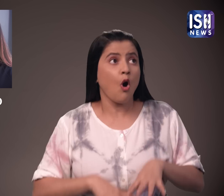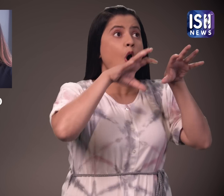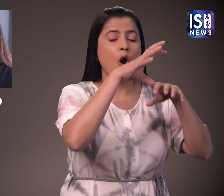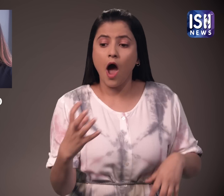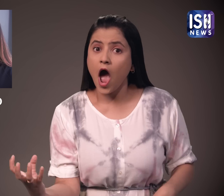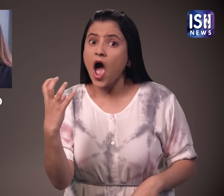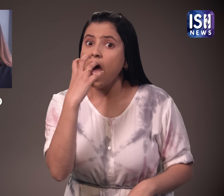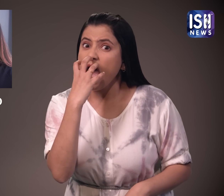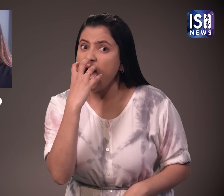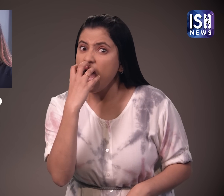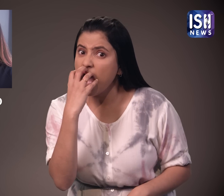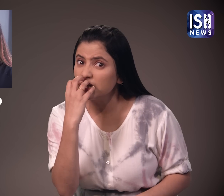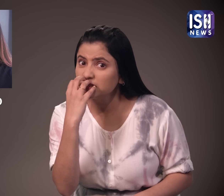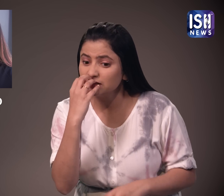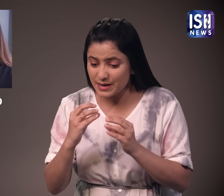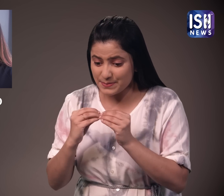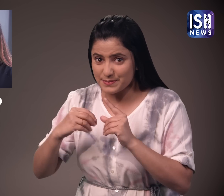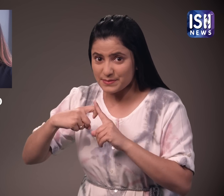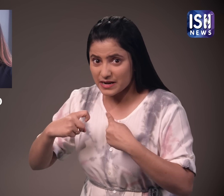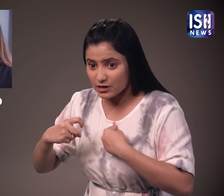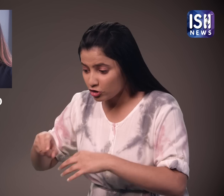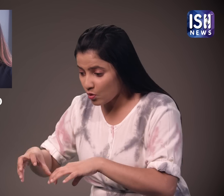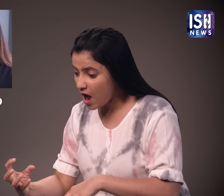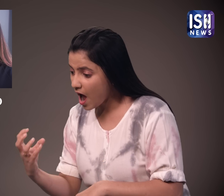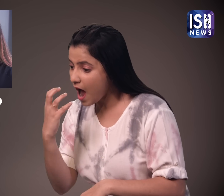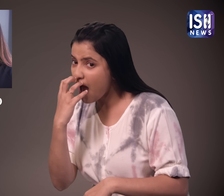अचानक कुटा उचला और बुरुकलिन के होटो को काट लिया